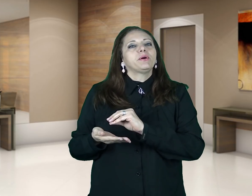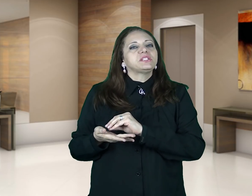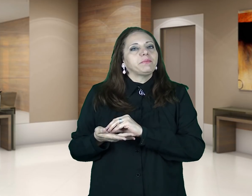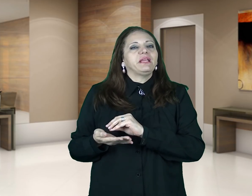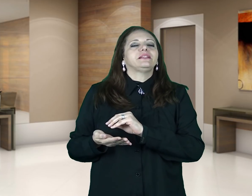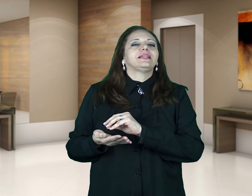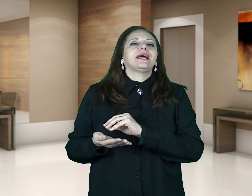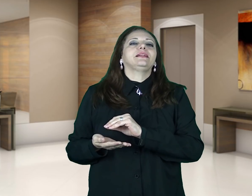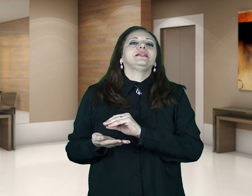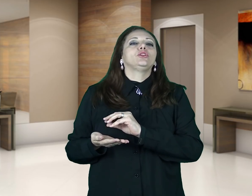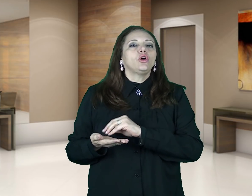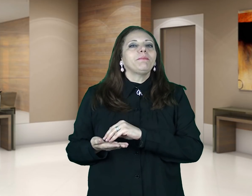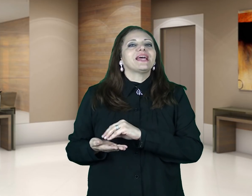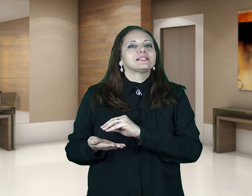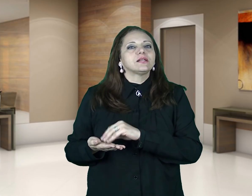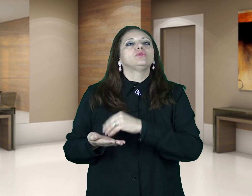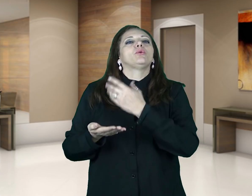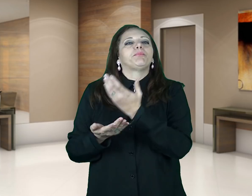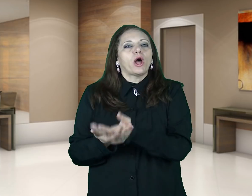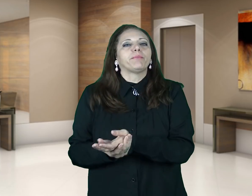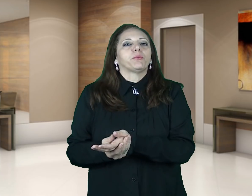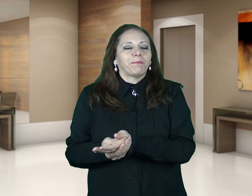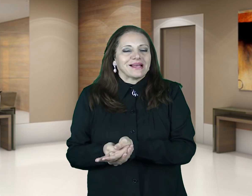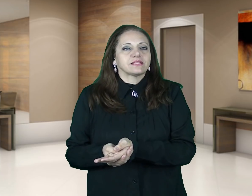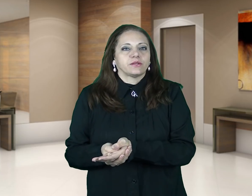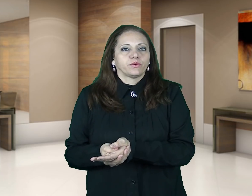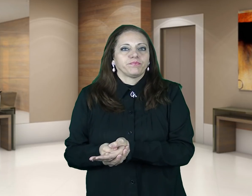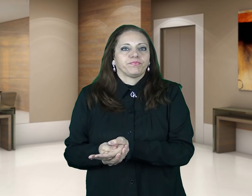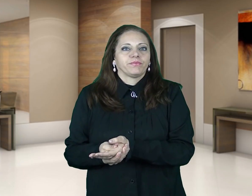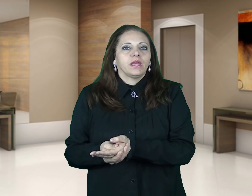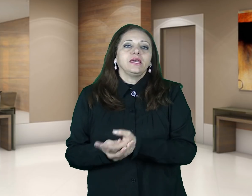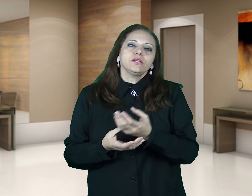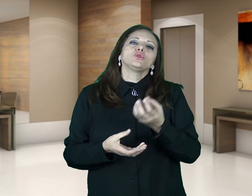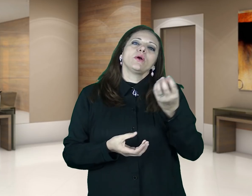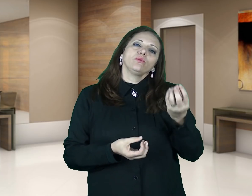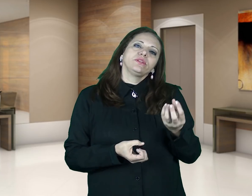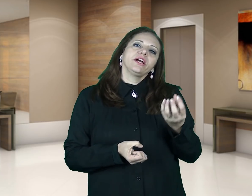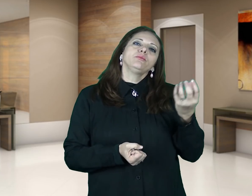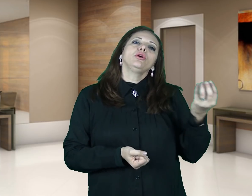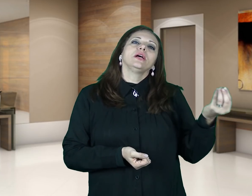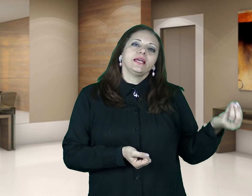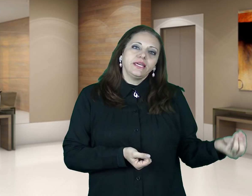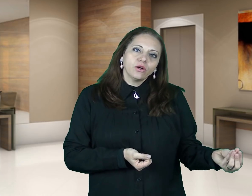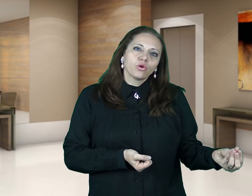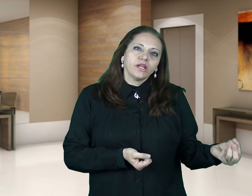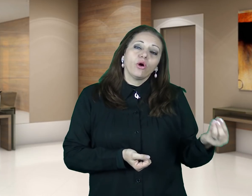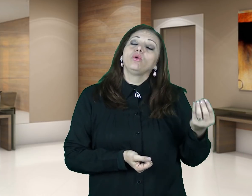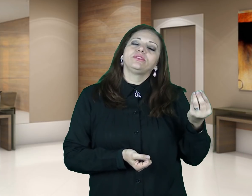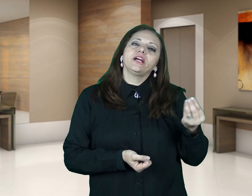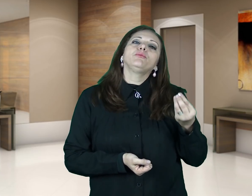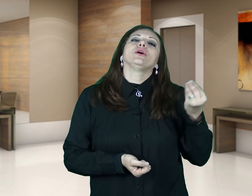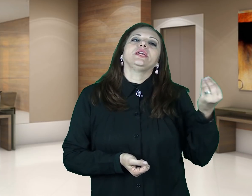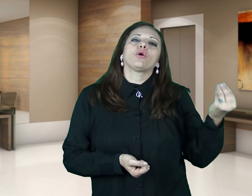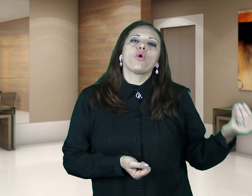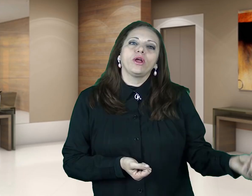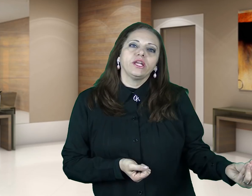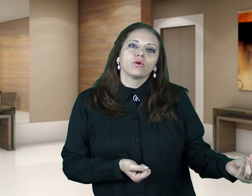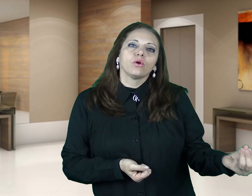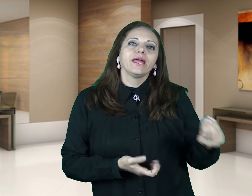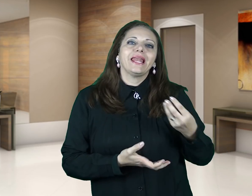a possibilidade de nomeação do próprio pássaro. Isso é o termo ícone, ou o termo icônico.